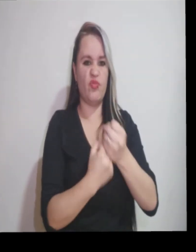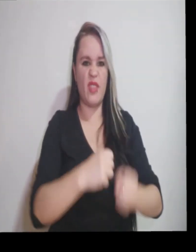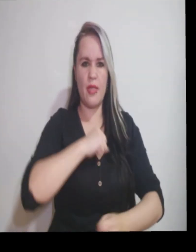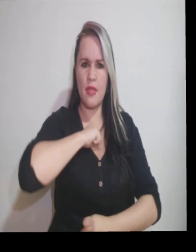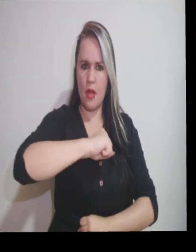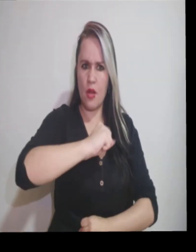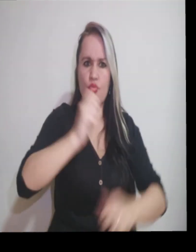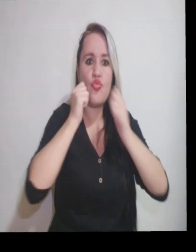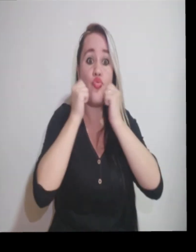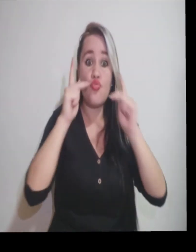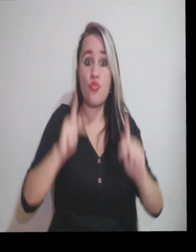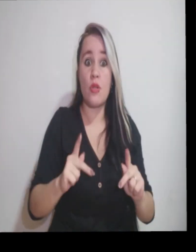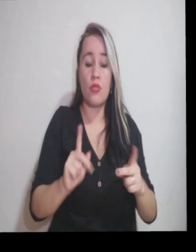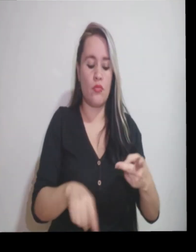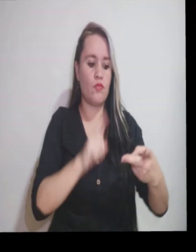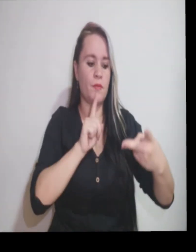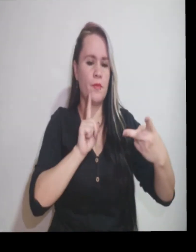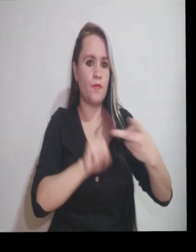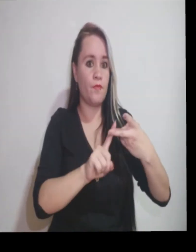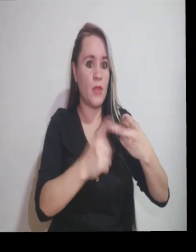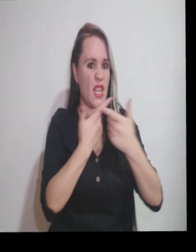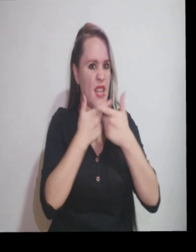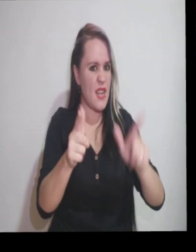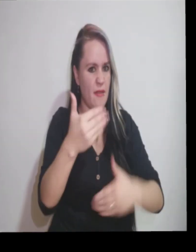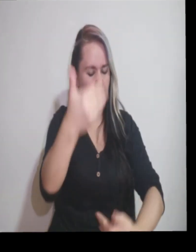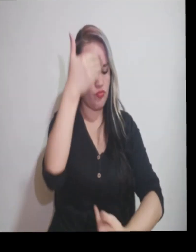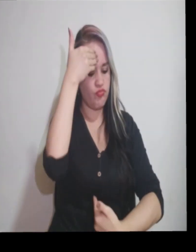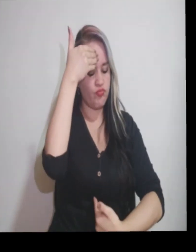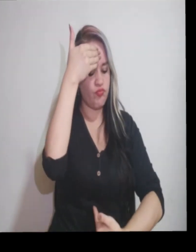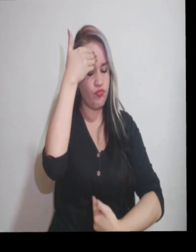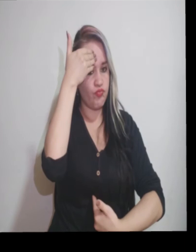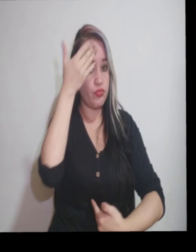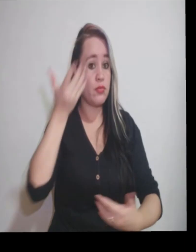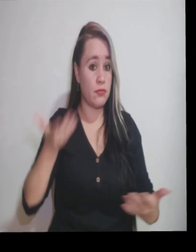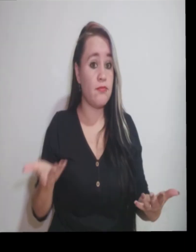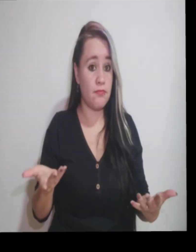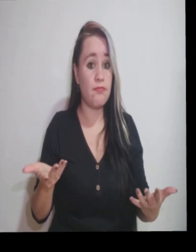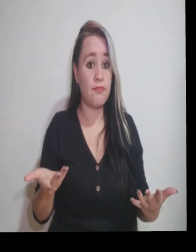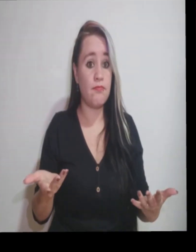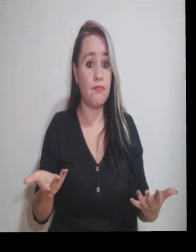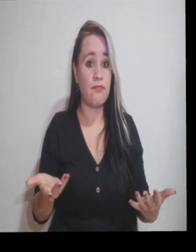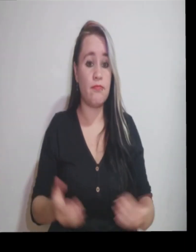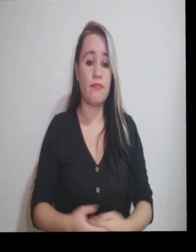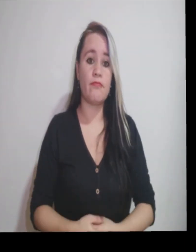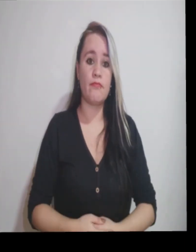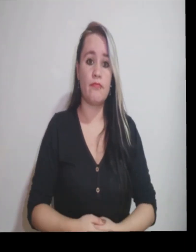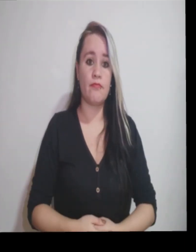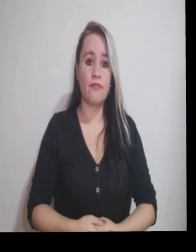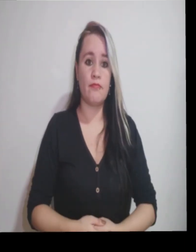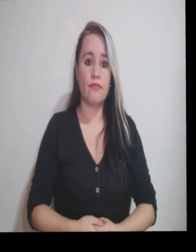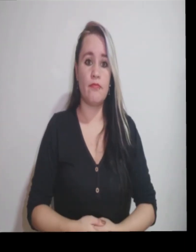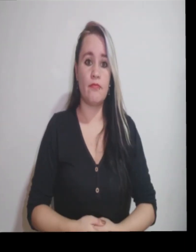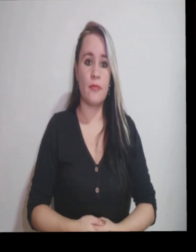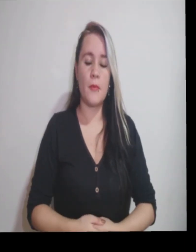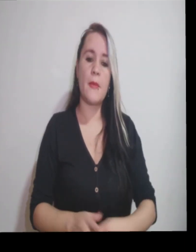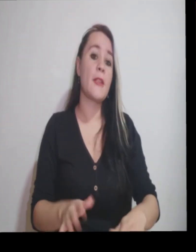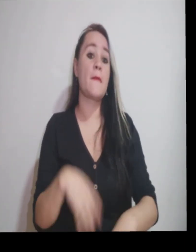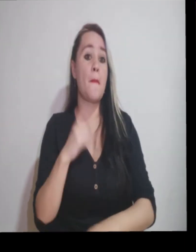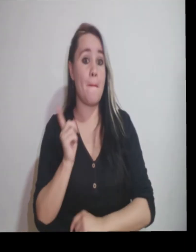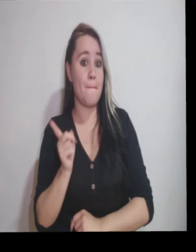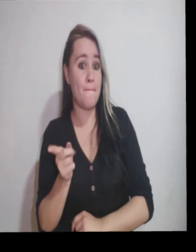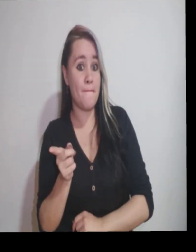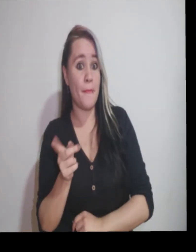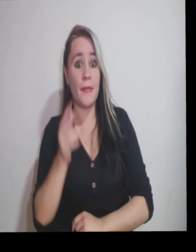positivos. La Declaración de los Derechos Humanos, por ejemplo. La libertad de